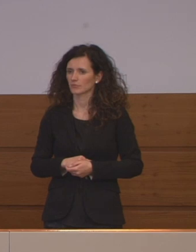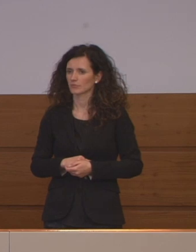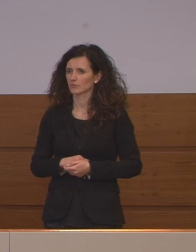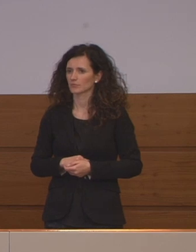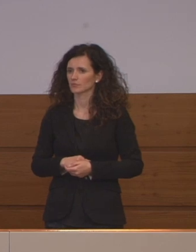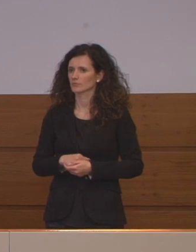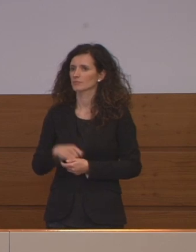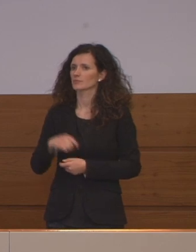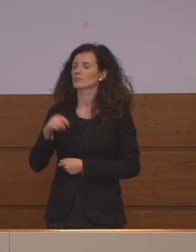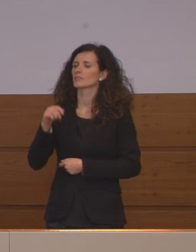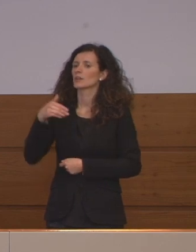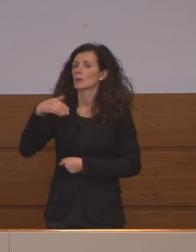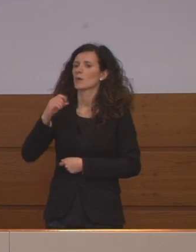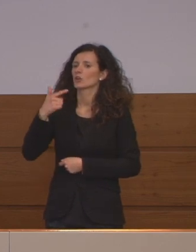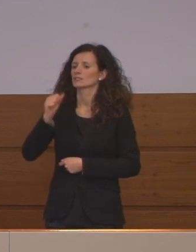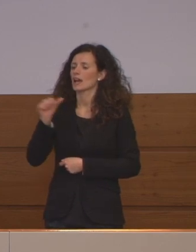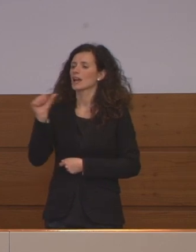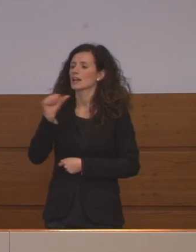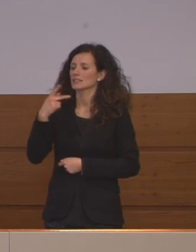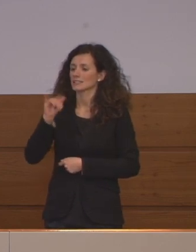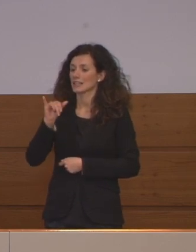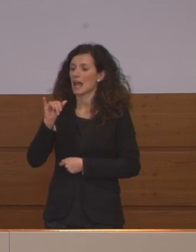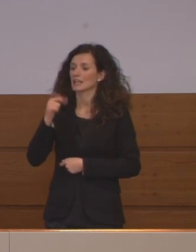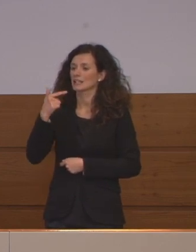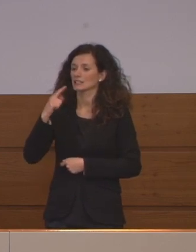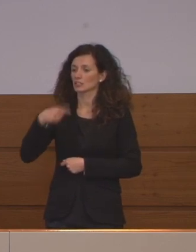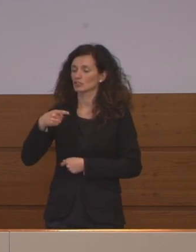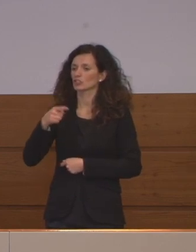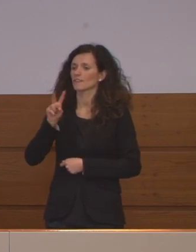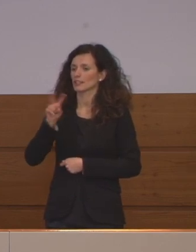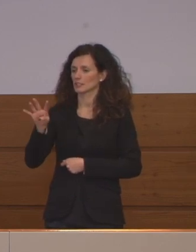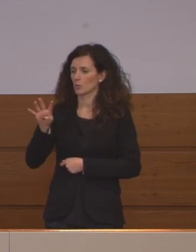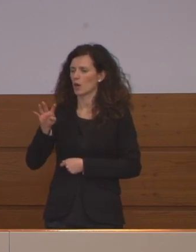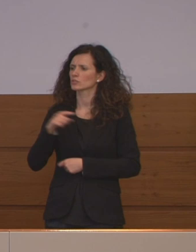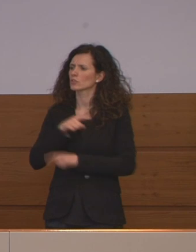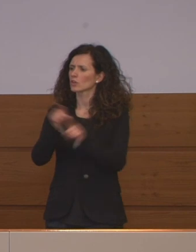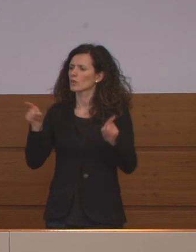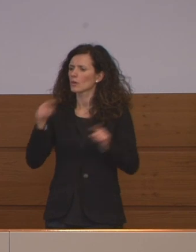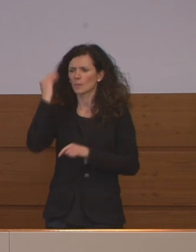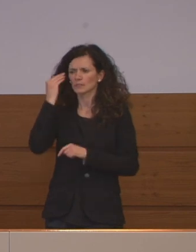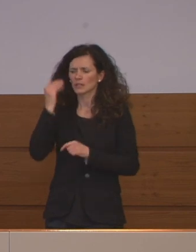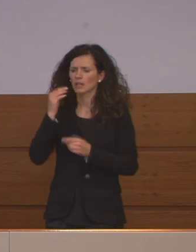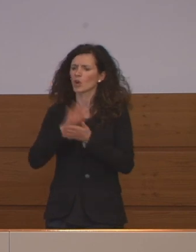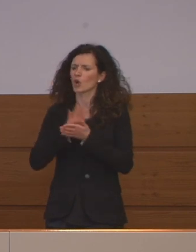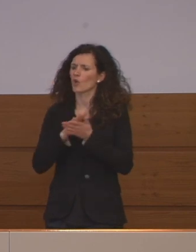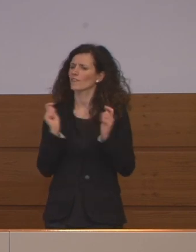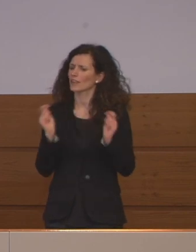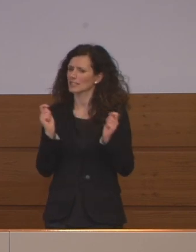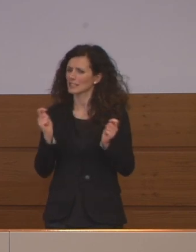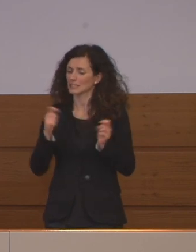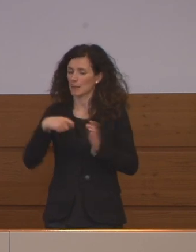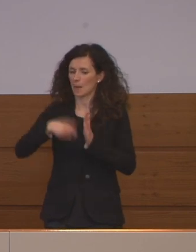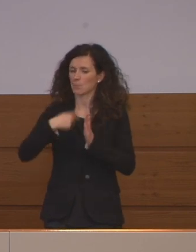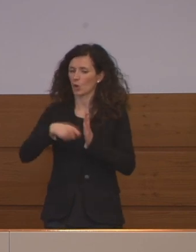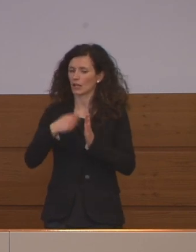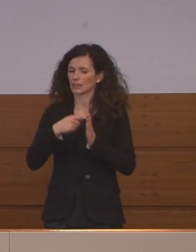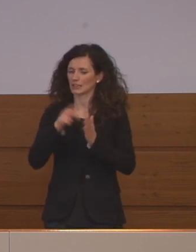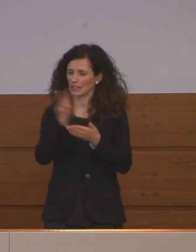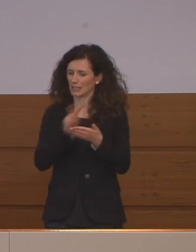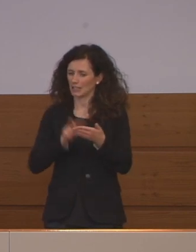sono paola morte di sky tg24 ritenete ad oggi che la conferenza stampa è consueto bollettino